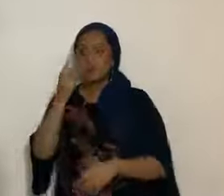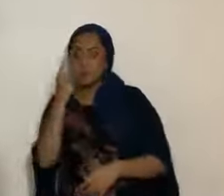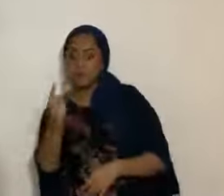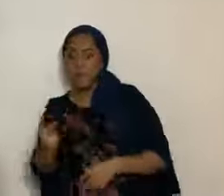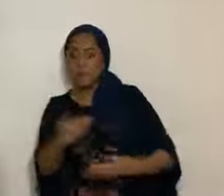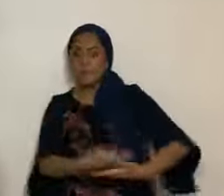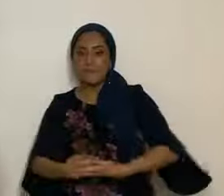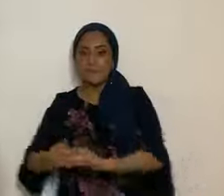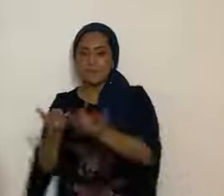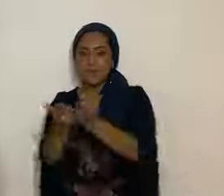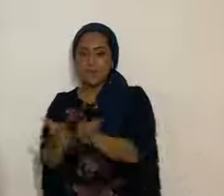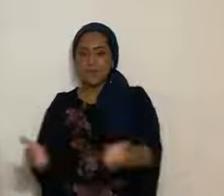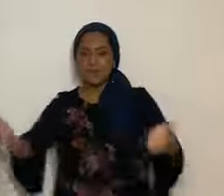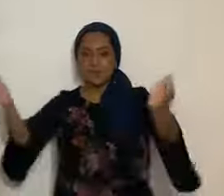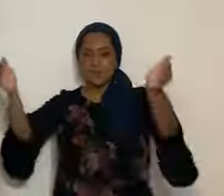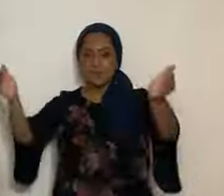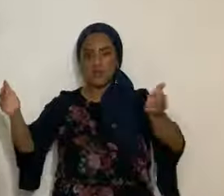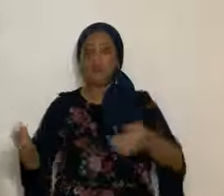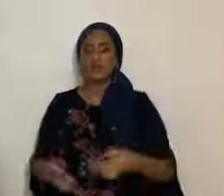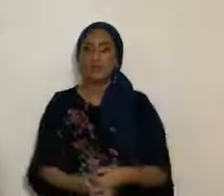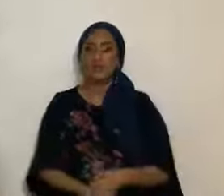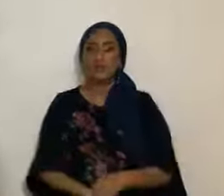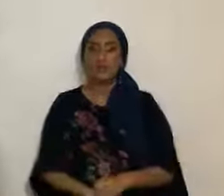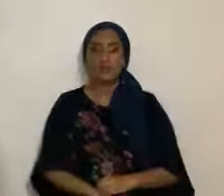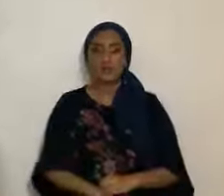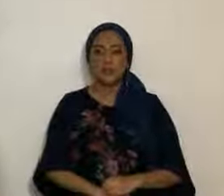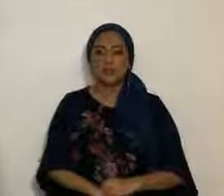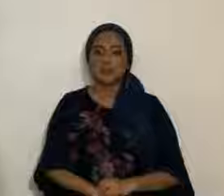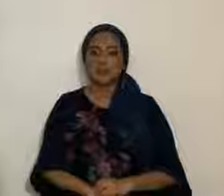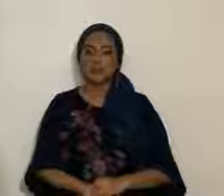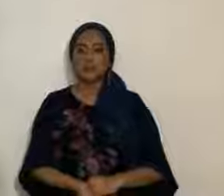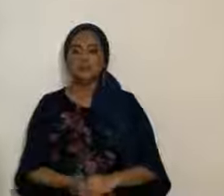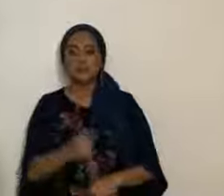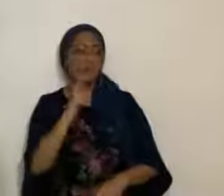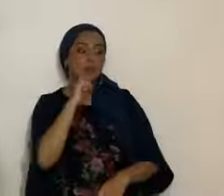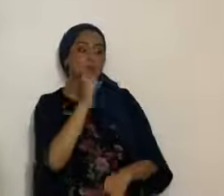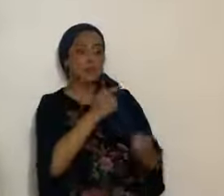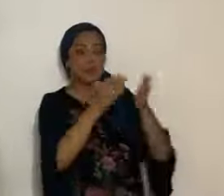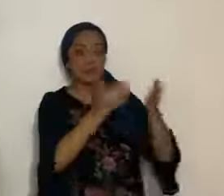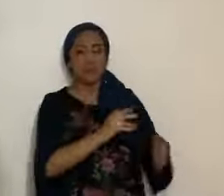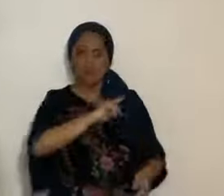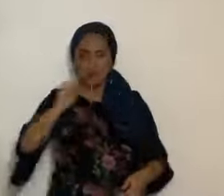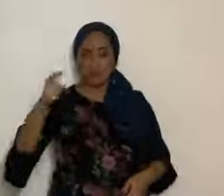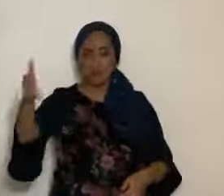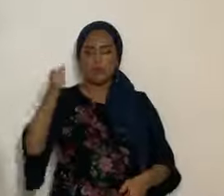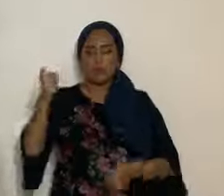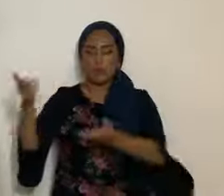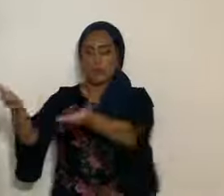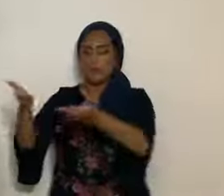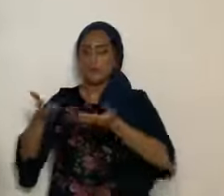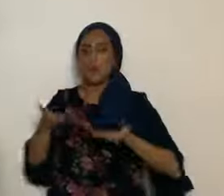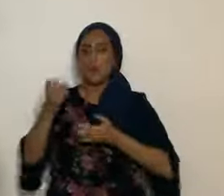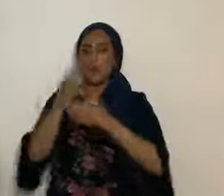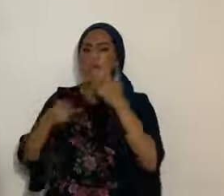la arquilla en el carrizal, y envió una criada suya a que la tomase. Y cuando